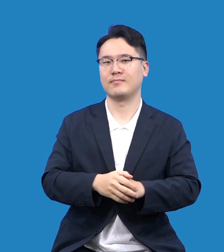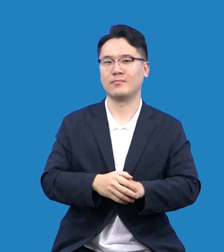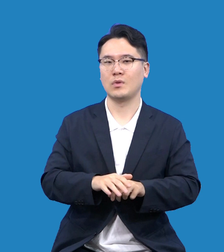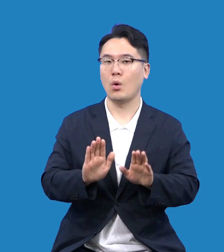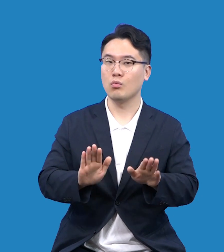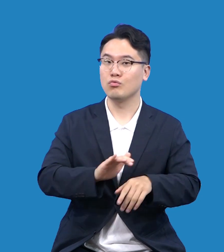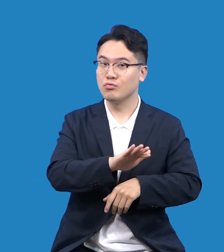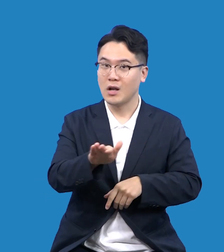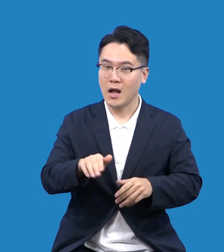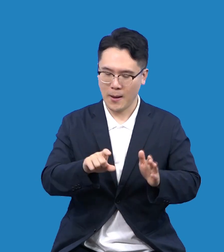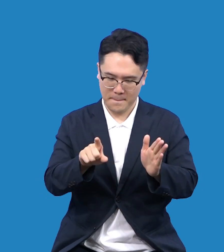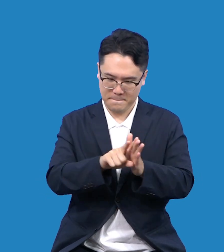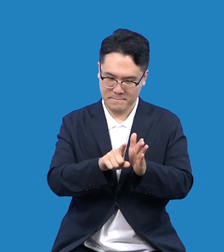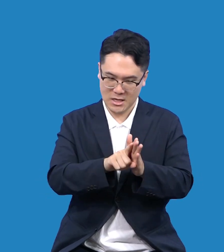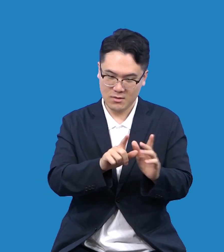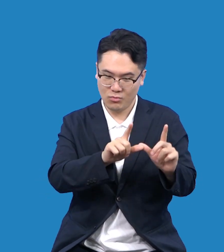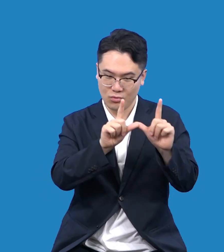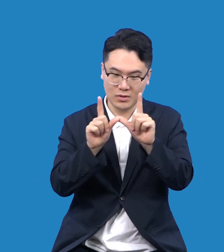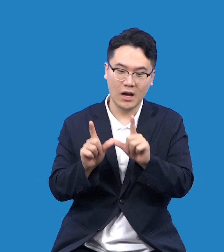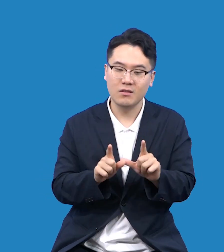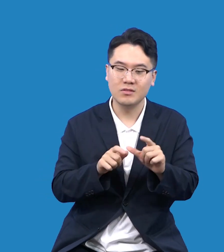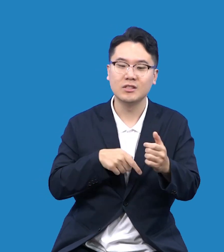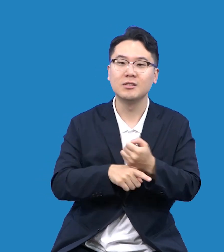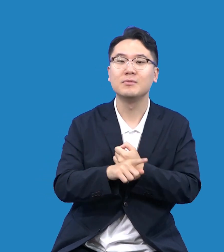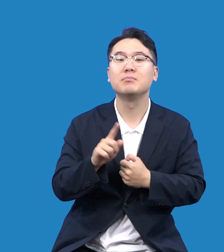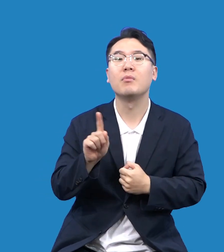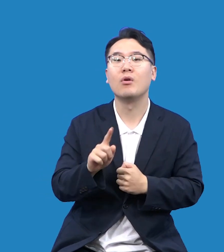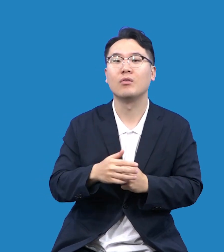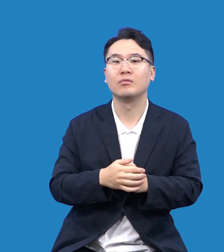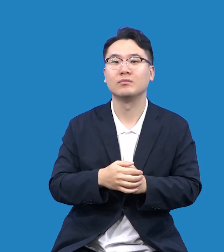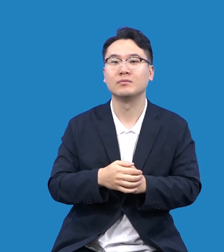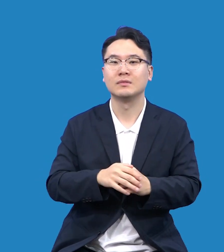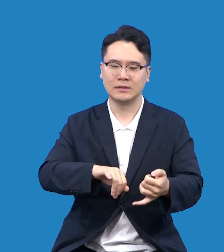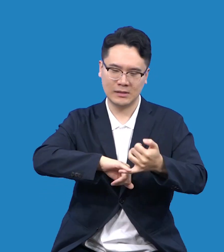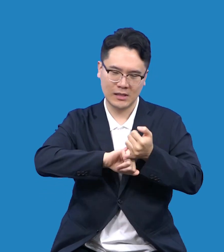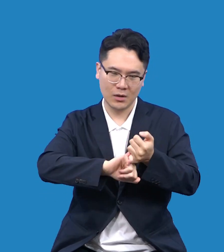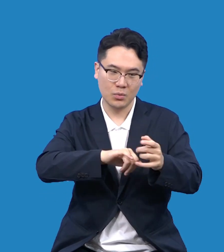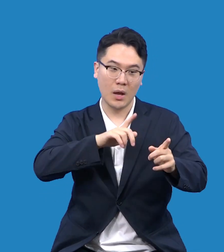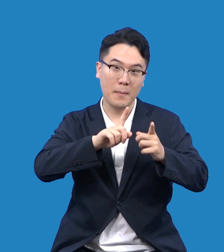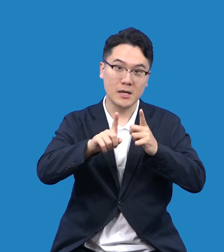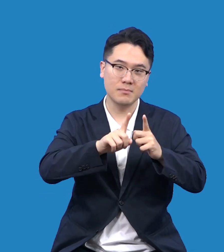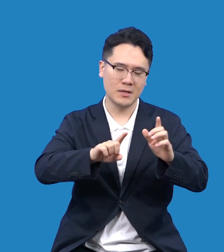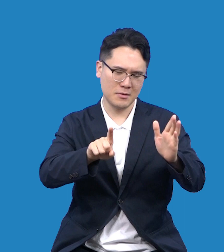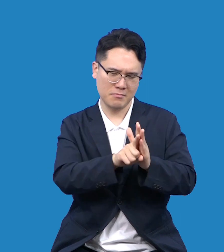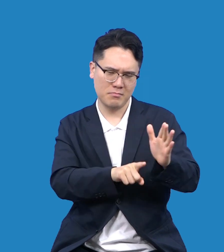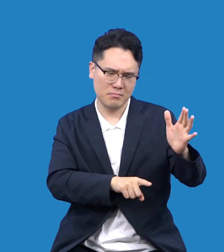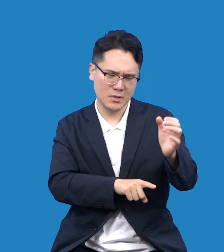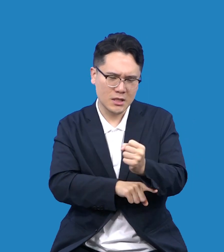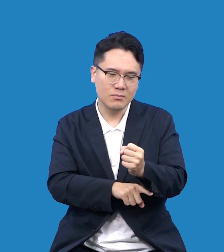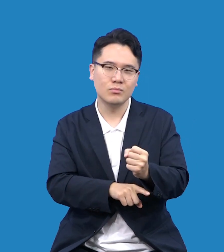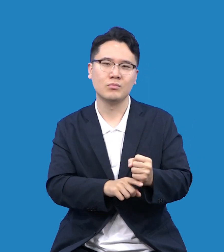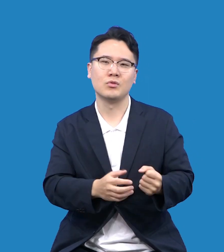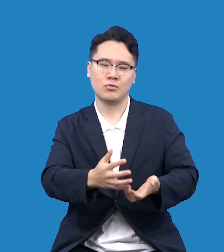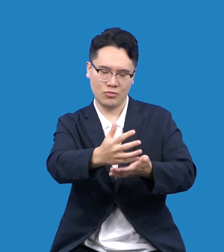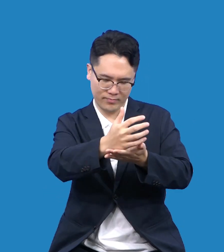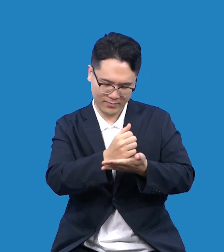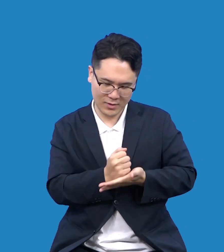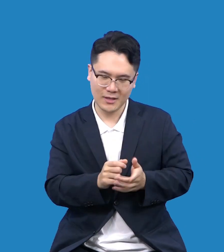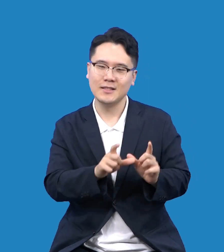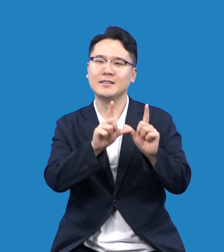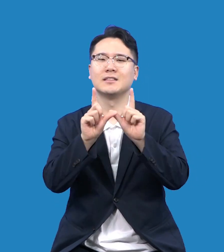우리가 믿음으로 산다는 것, 뭘 의미합니까? 약속의 말씀을 믿음으로 수용하고 사는 것을 의미하는